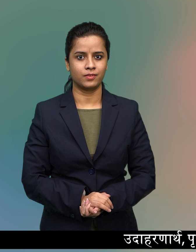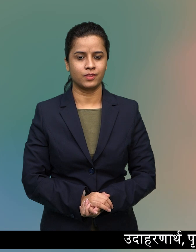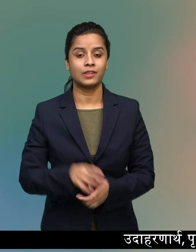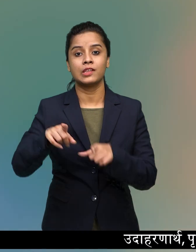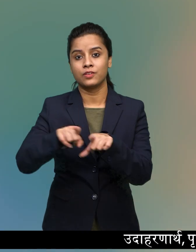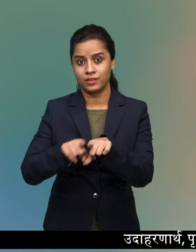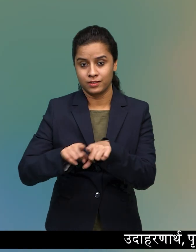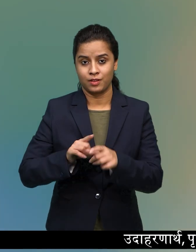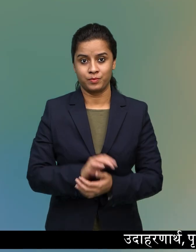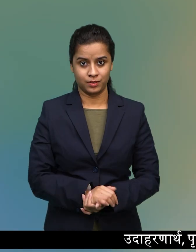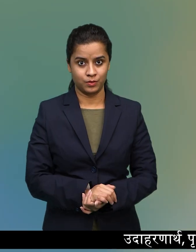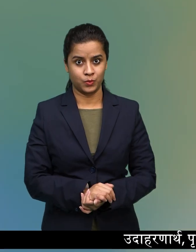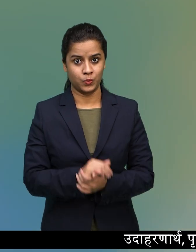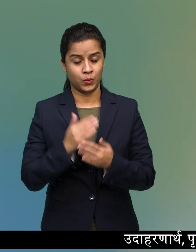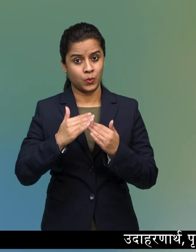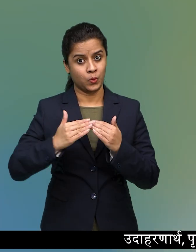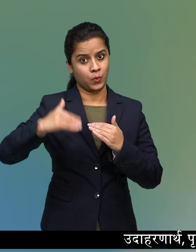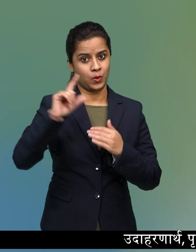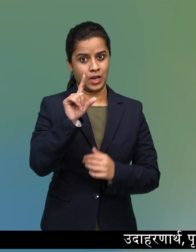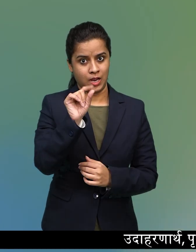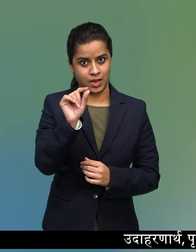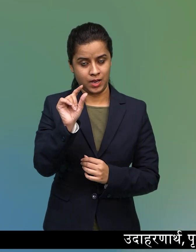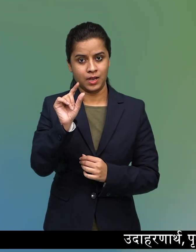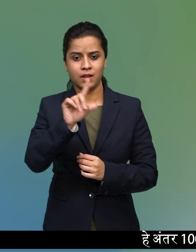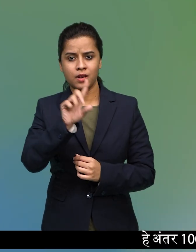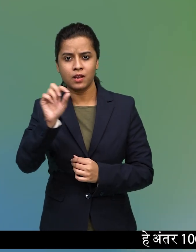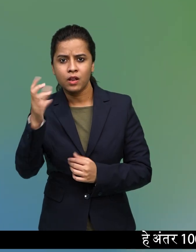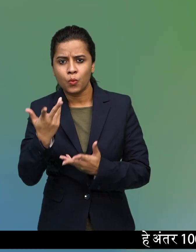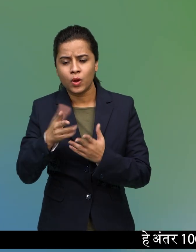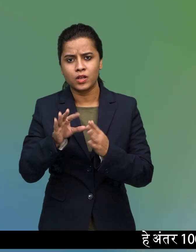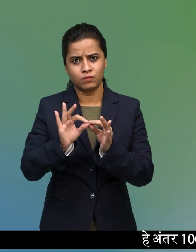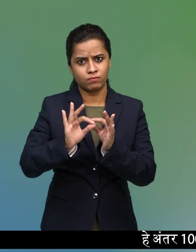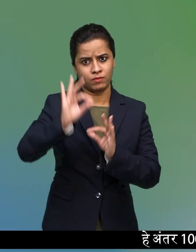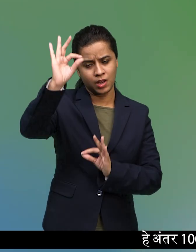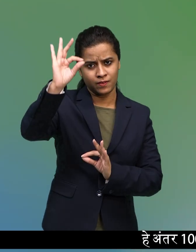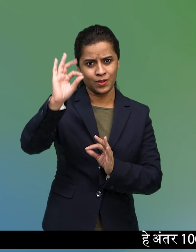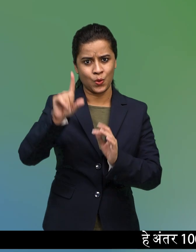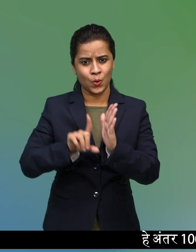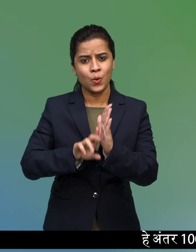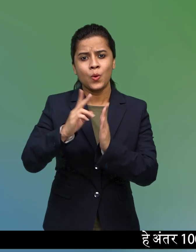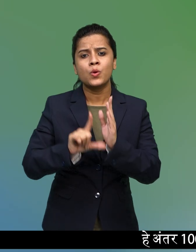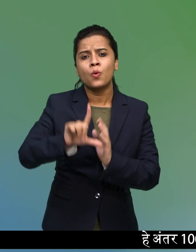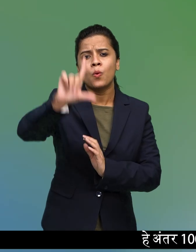उदाहरणार्थ, पृथ्वीवरील सर्वात उंच झाडासाठी हे अंतर 100 फुटांपेक्षा जास्त असू शकते.